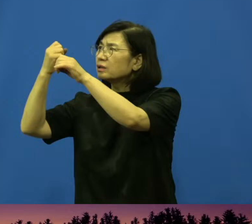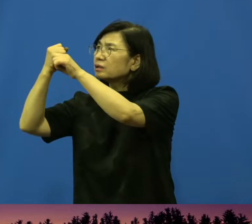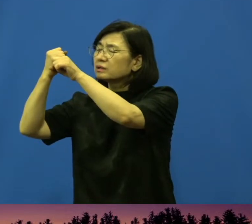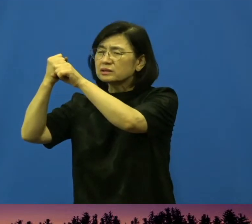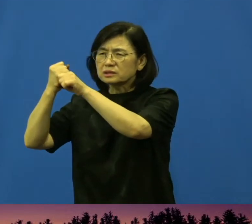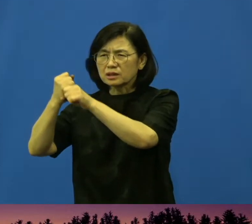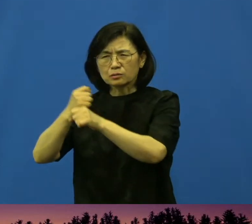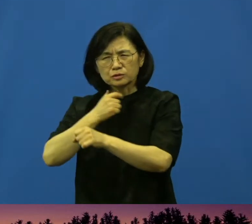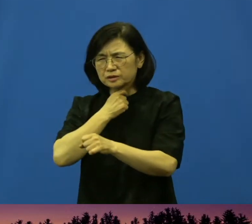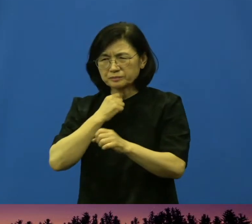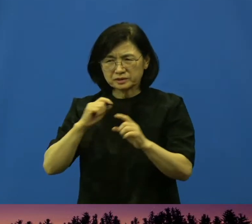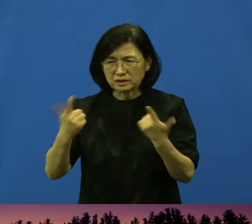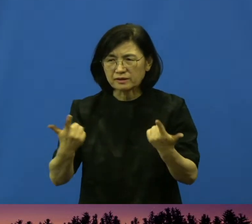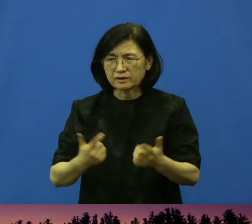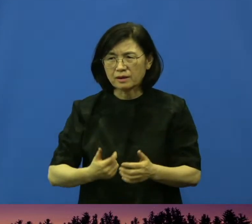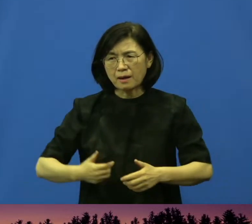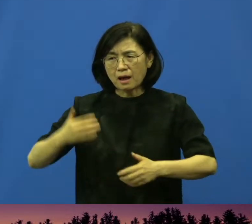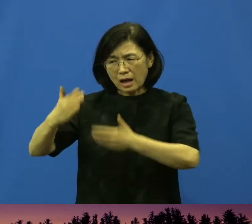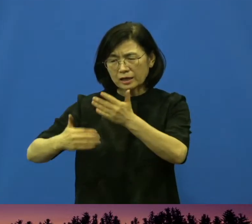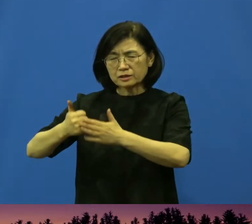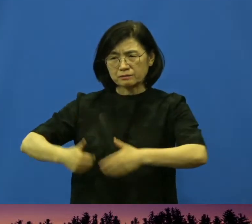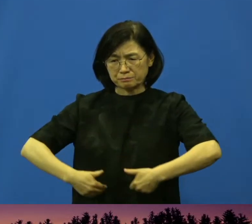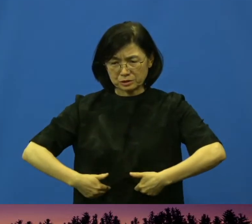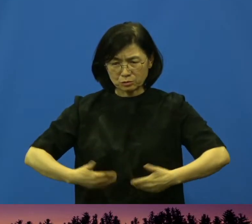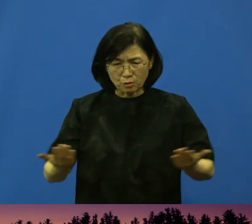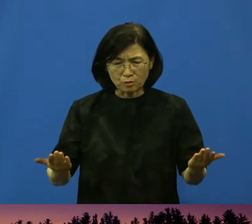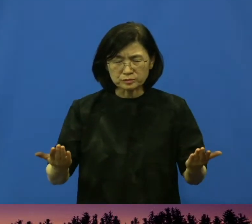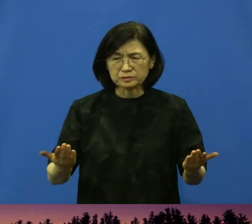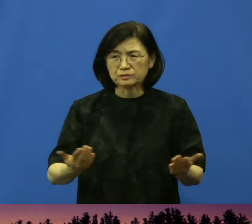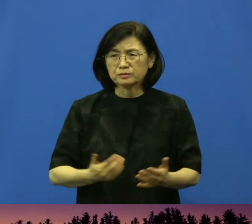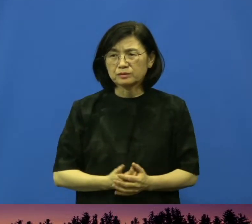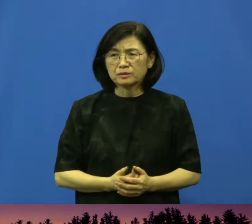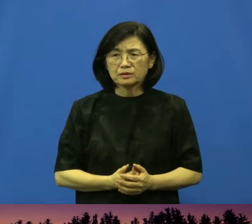위험한가 하면 의지할 것이 아닌 걸 의지하고 있는 거거든요.